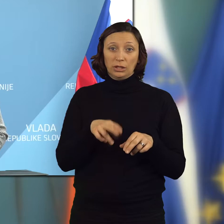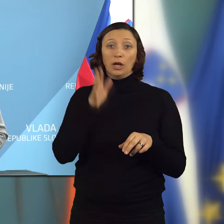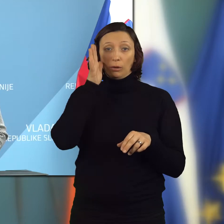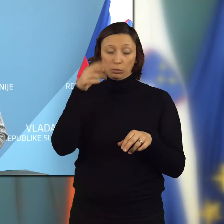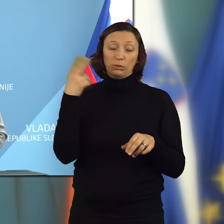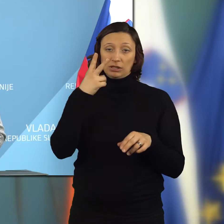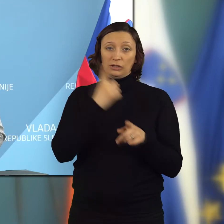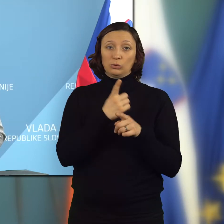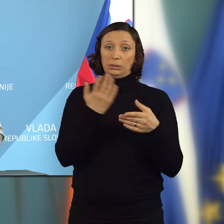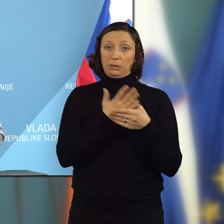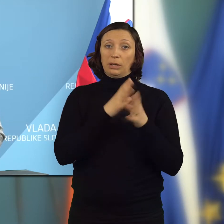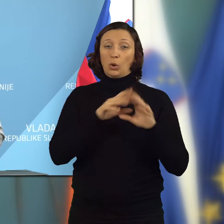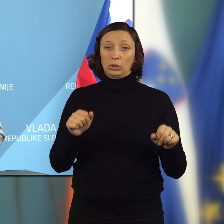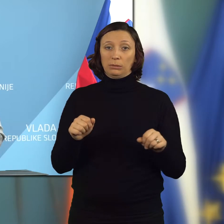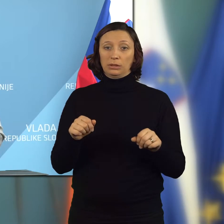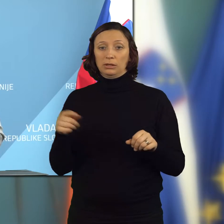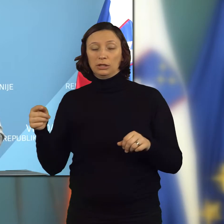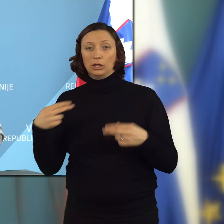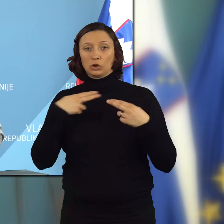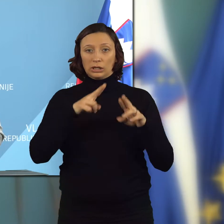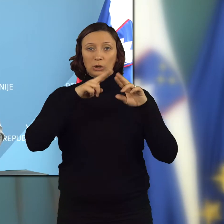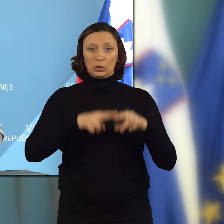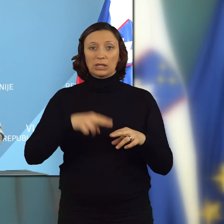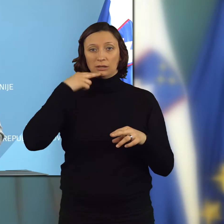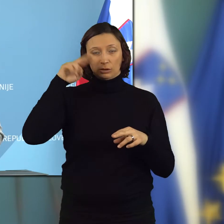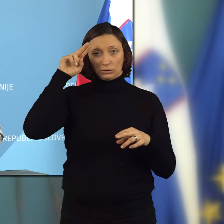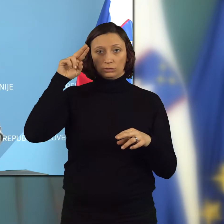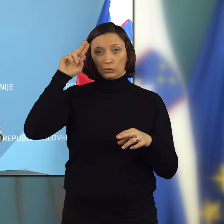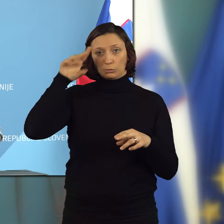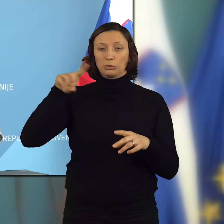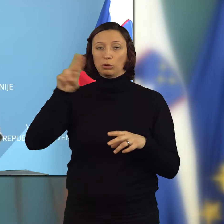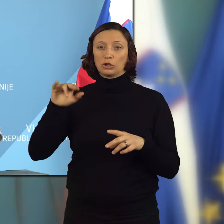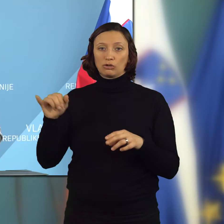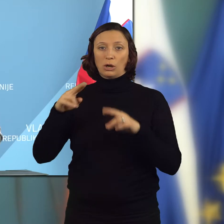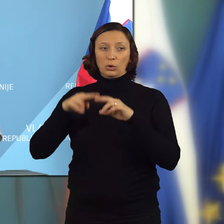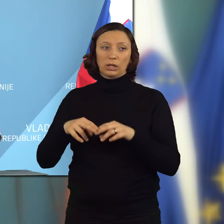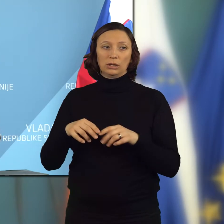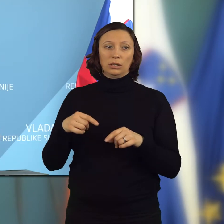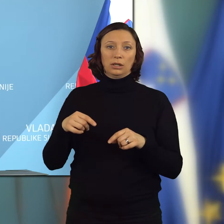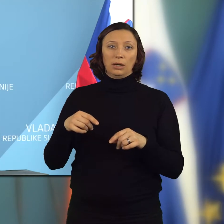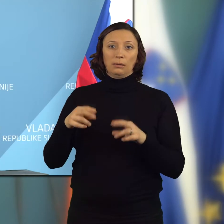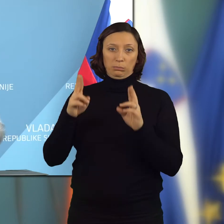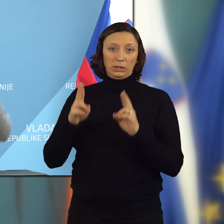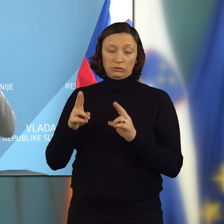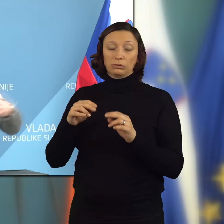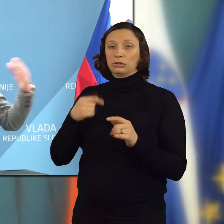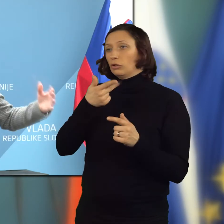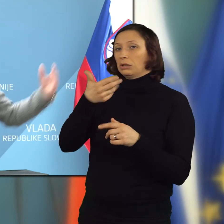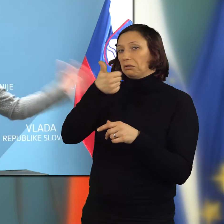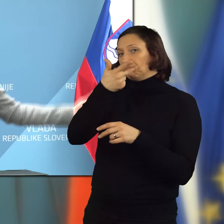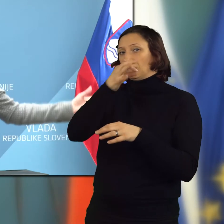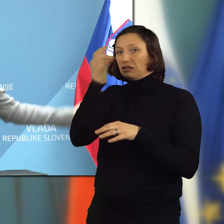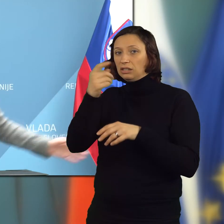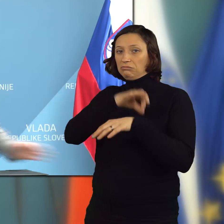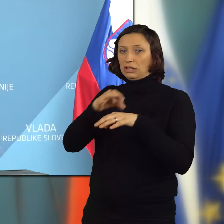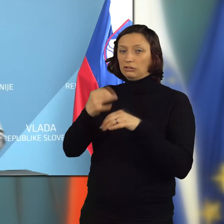nepravilnost, bomo seveda tudi primerno ukrepali. Do takrat pa gospod Podržaj ohranja vaše zaupanje? Govorim v roku